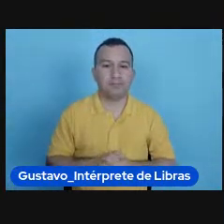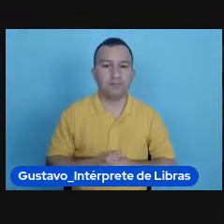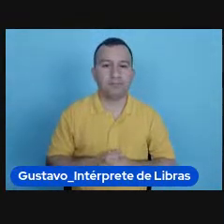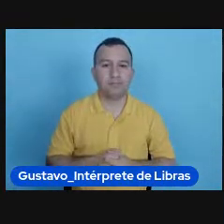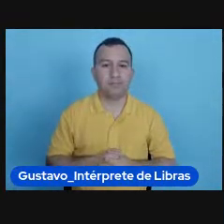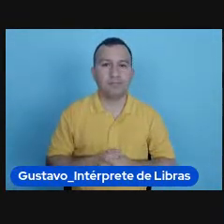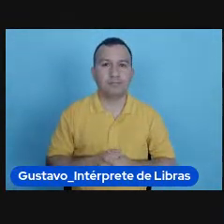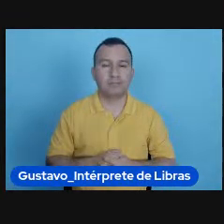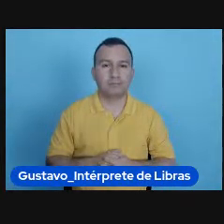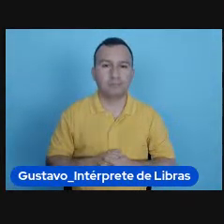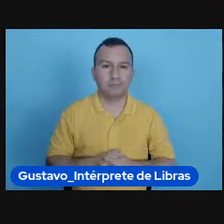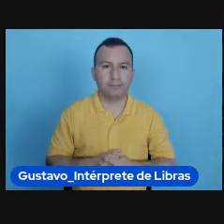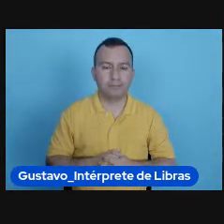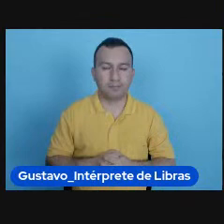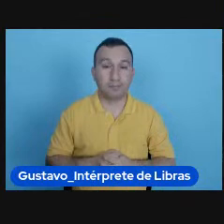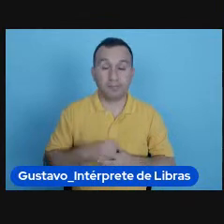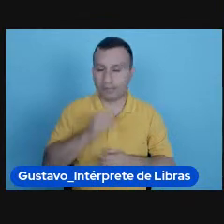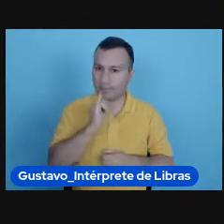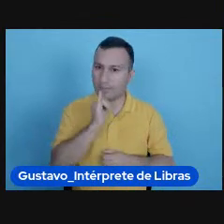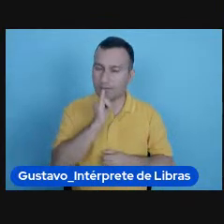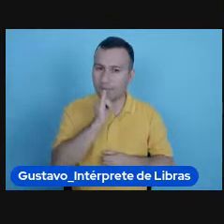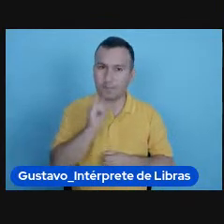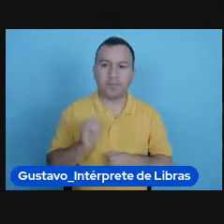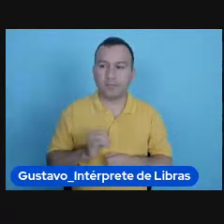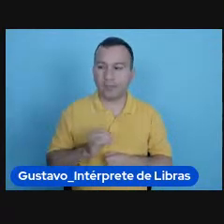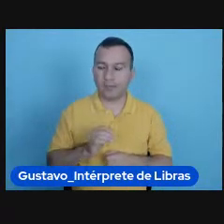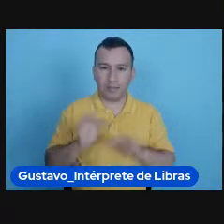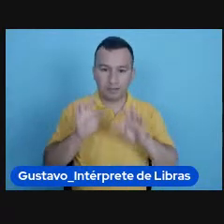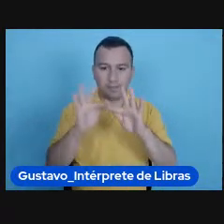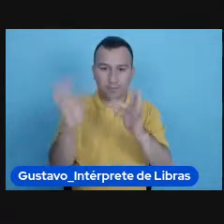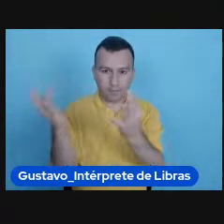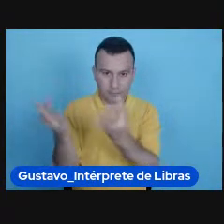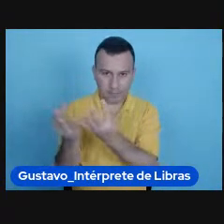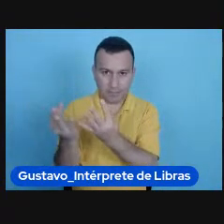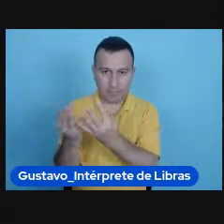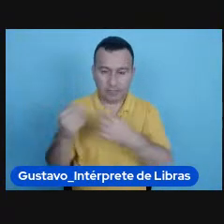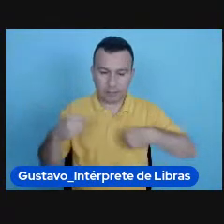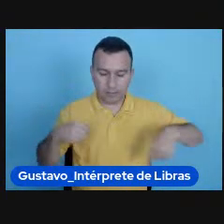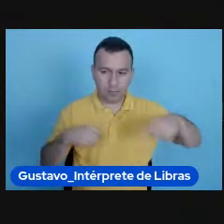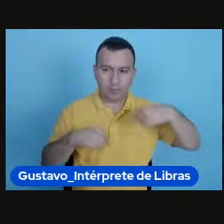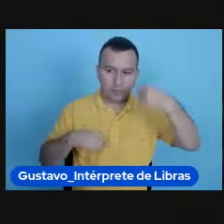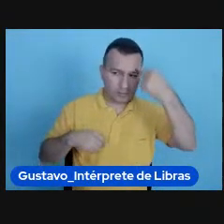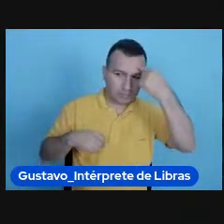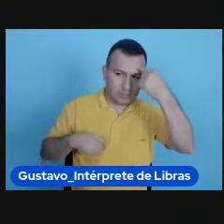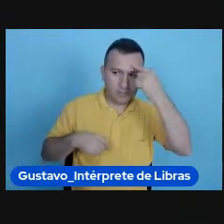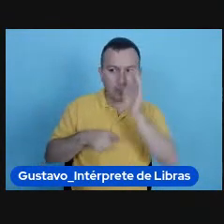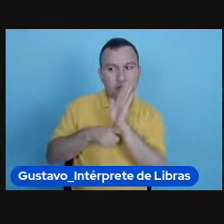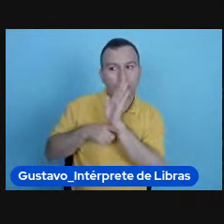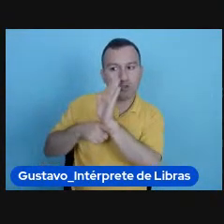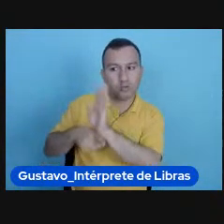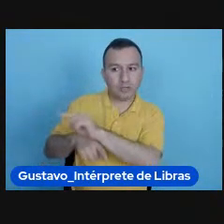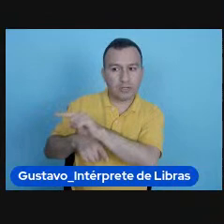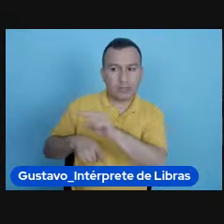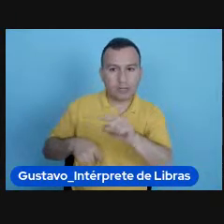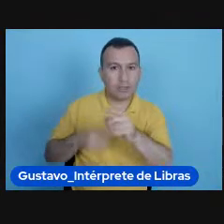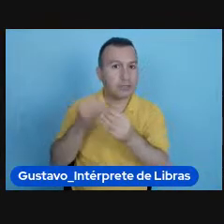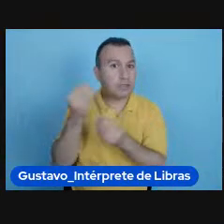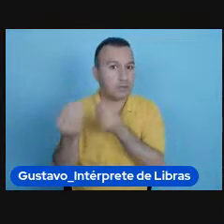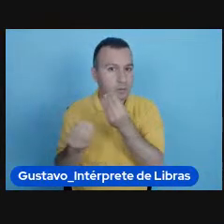como que essa família vai ajudar essa criança a fazer uma tarefa de casa? Como que ela vai orientar sem fazer por ela, sem olhar essa criança